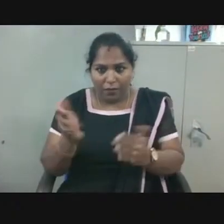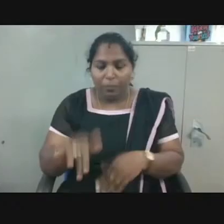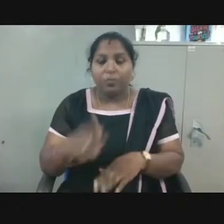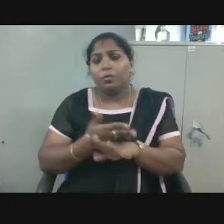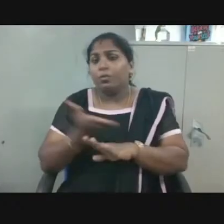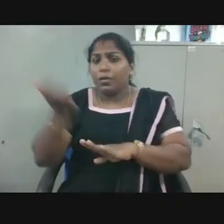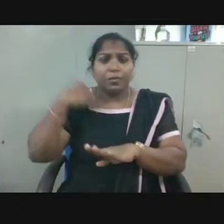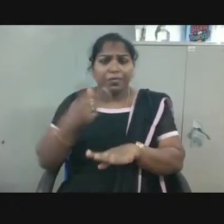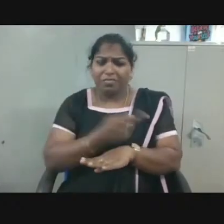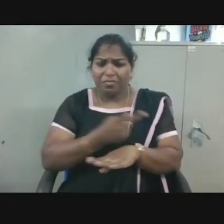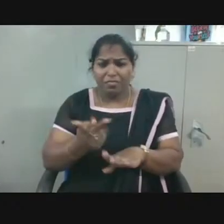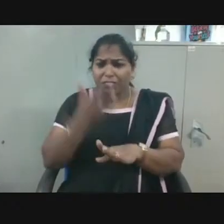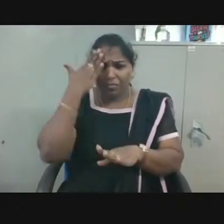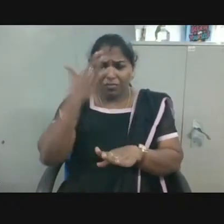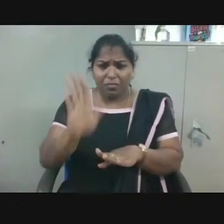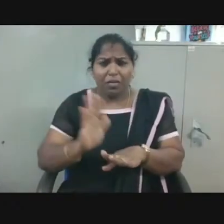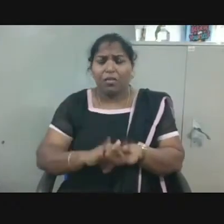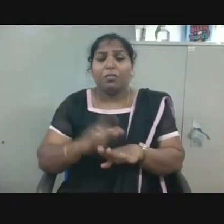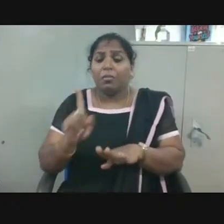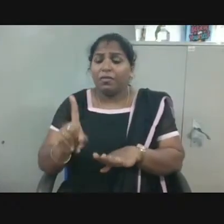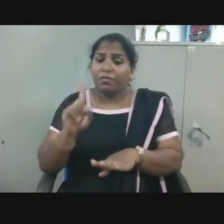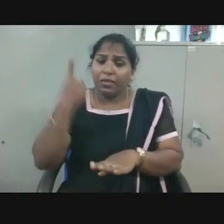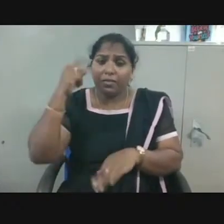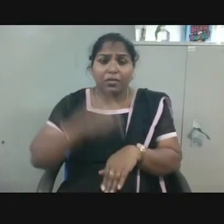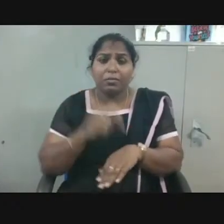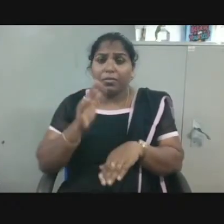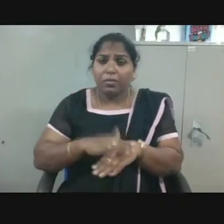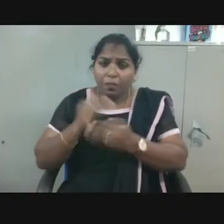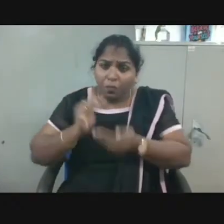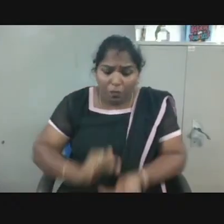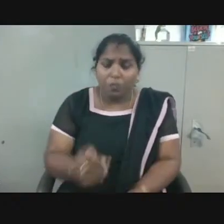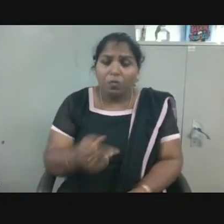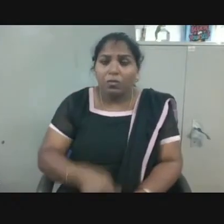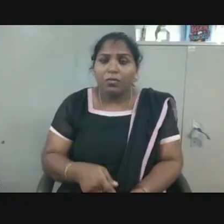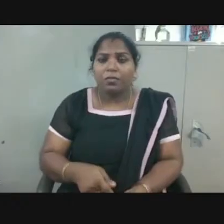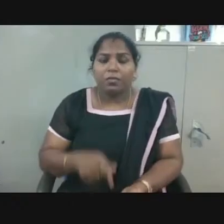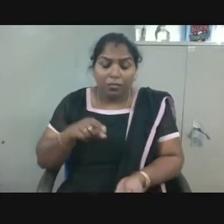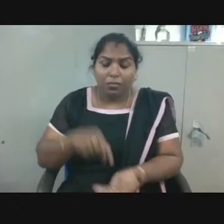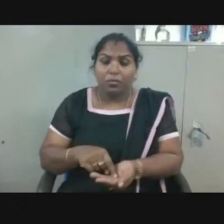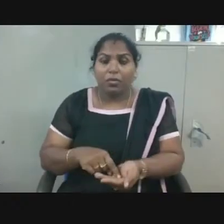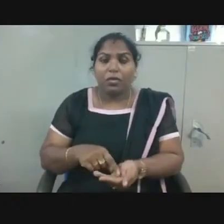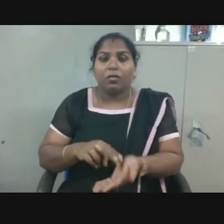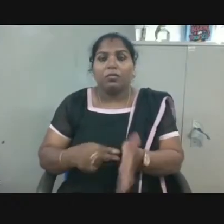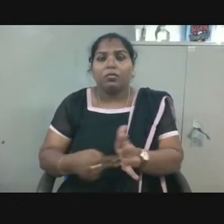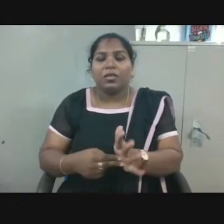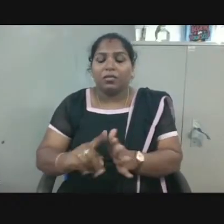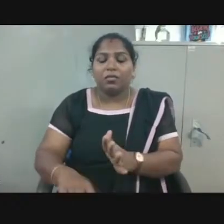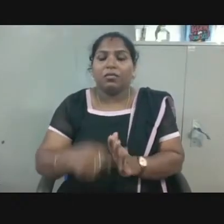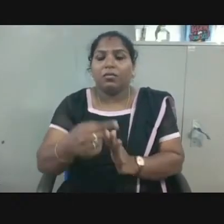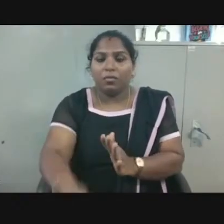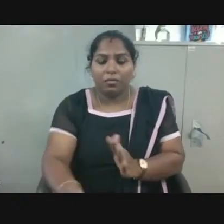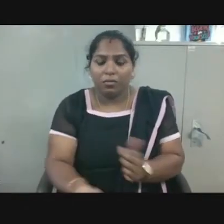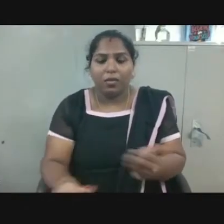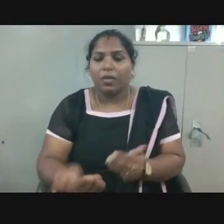അവർക്ക് ആദ്യമായിട്ട് ആ ഒരു മ്യൂട്ടേഷൻ ആ കുഞ്ഞിലായിരിക്കും ഉണ്ടാകുന്നത്. അങ്ങനെ ഒരു മ്യൂട്ടേഷൻ ആണെങ്കിൽ അടുത്ത കുട്ടികൾക്ക് ഇത് ബാധിക്കത്തേ ഇല്ല. അപ്പൊ അതിനുവേണ്ടി